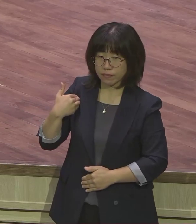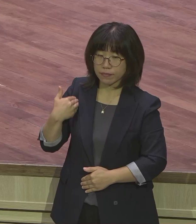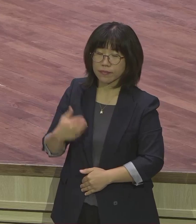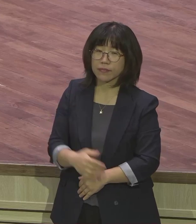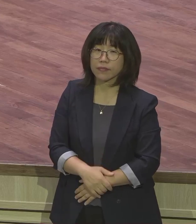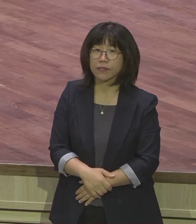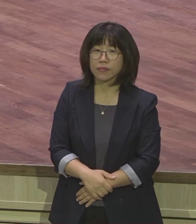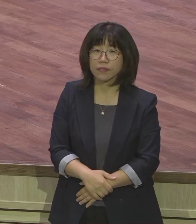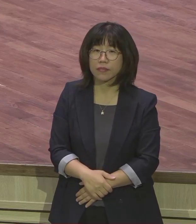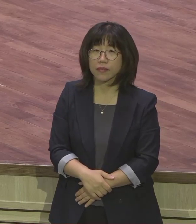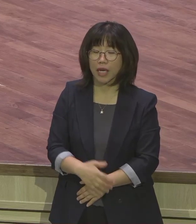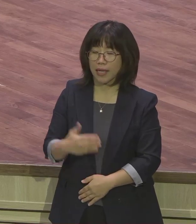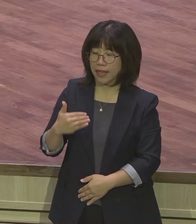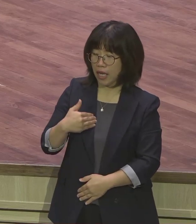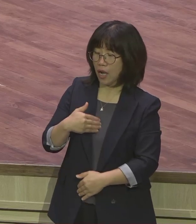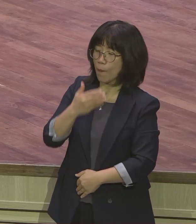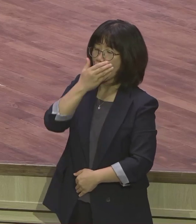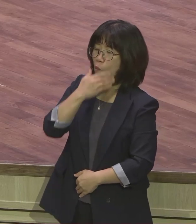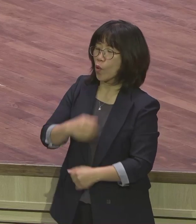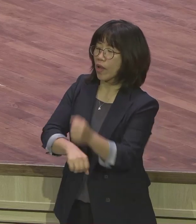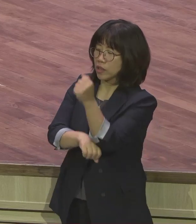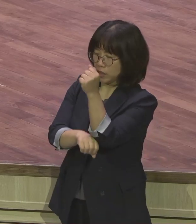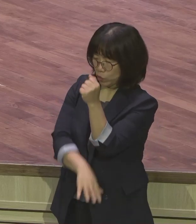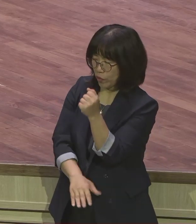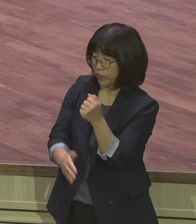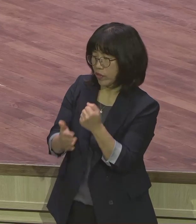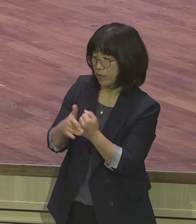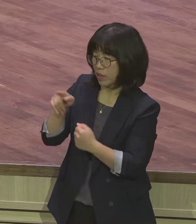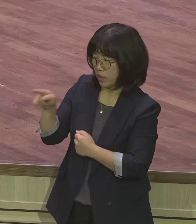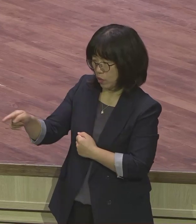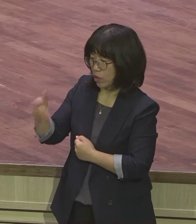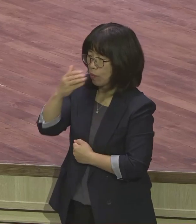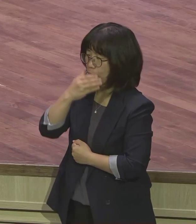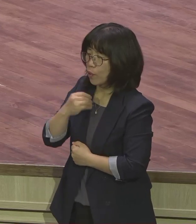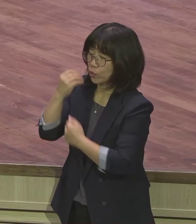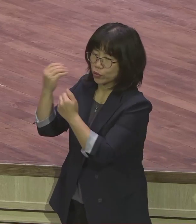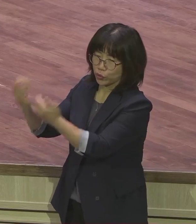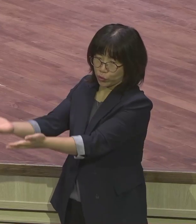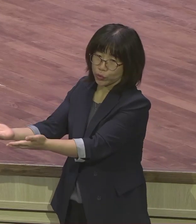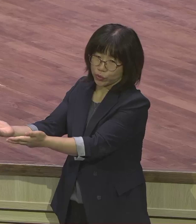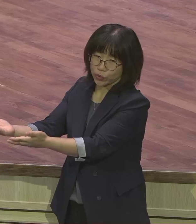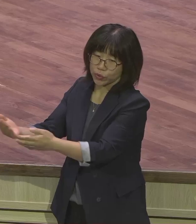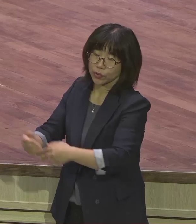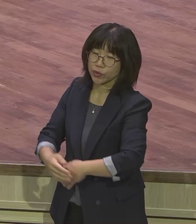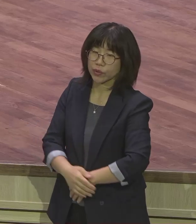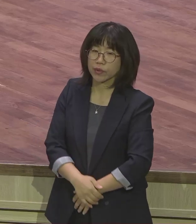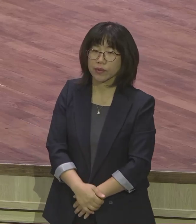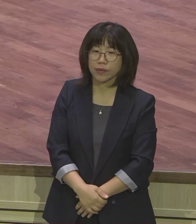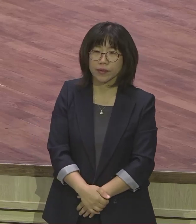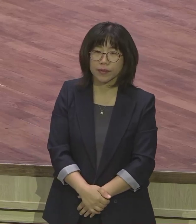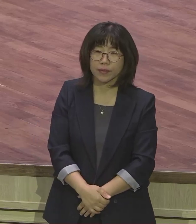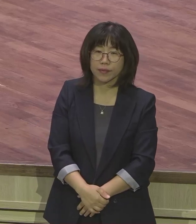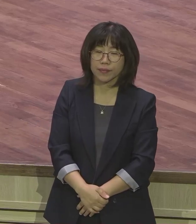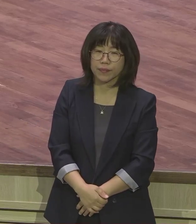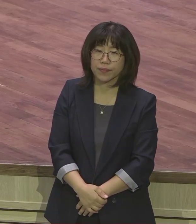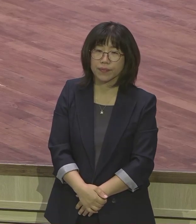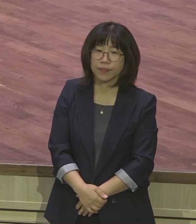복의 근원으로서 그렇게 내가 당신을 축복한다 그런 뜻이에요